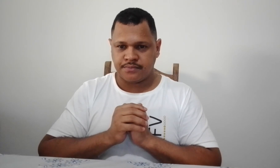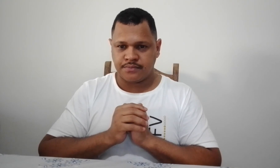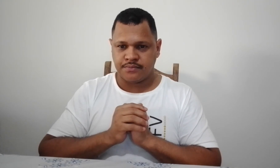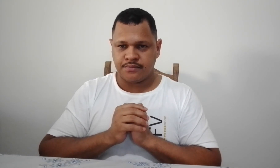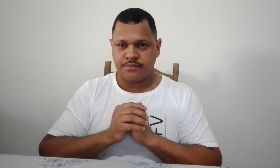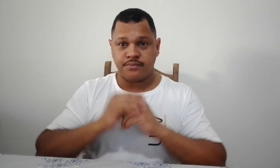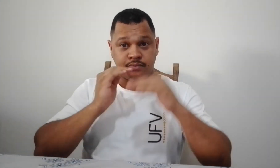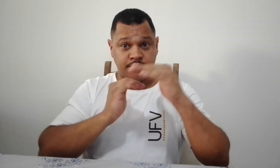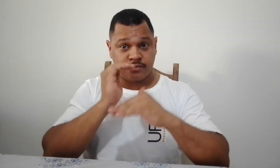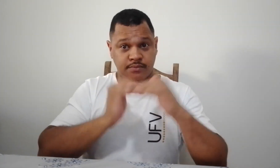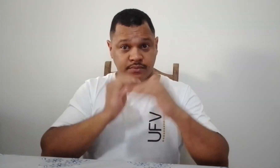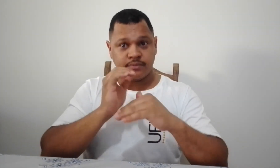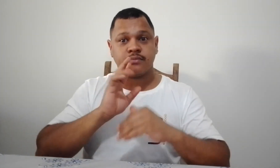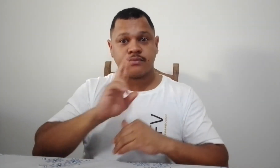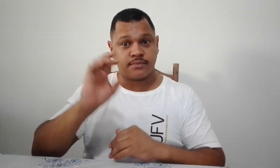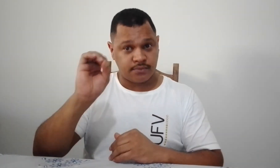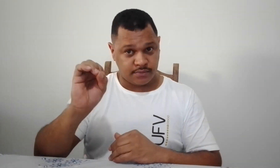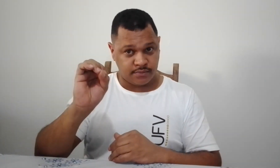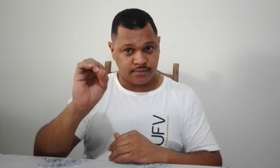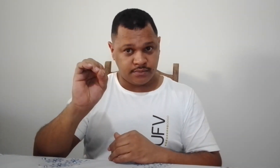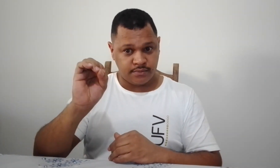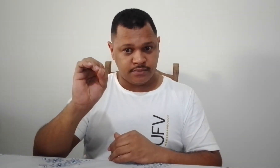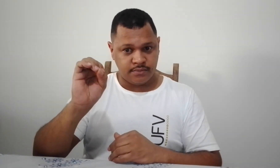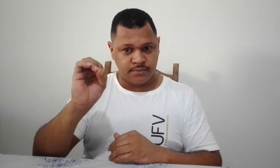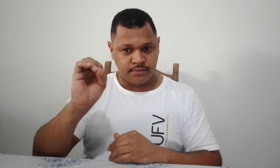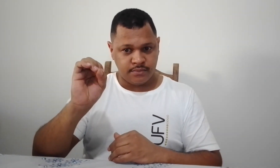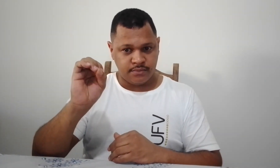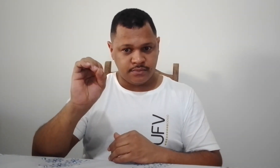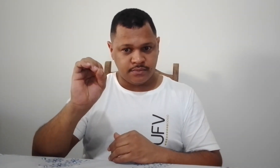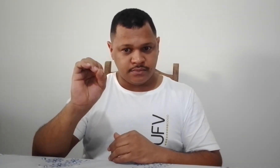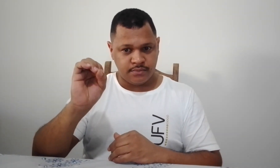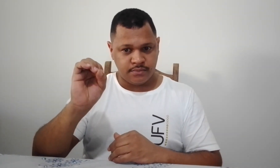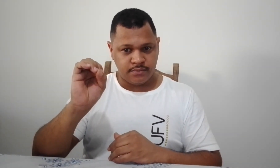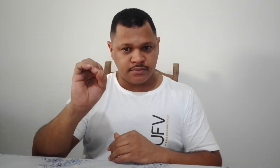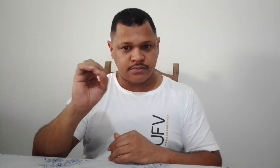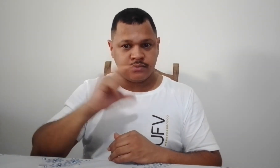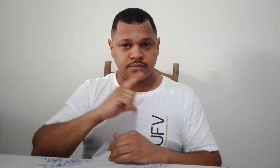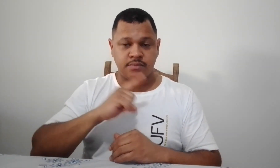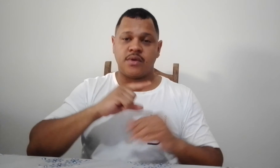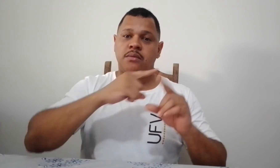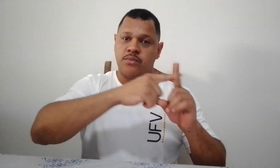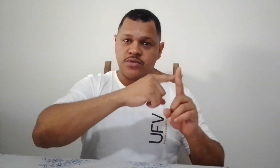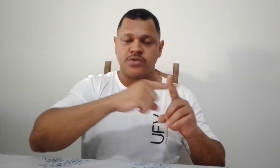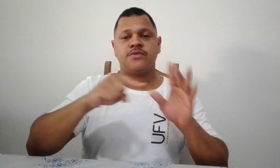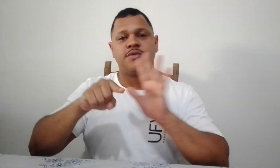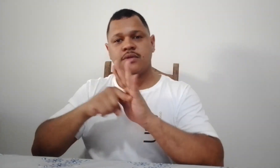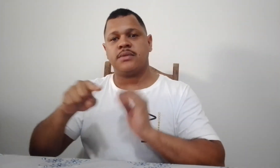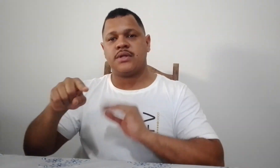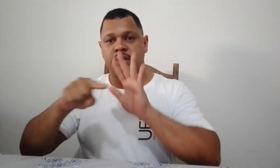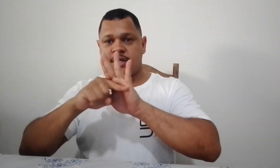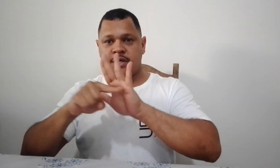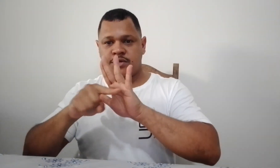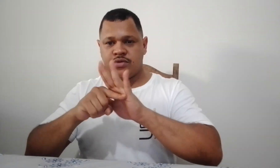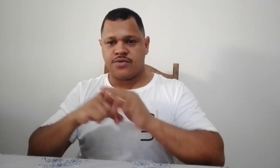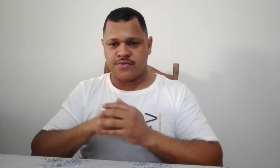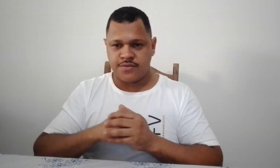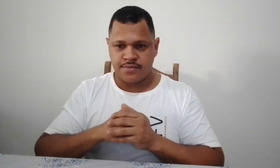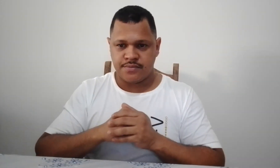dessa função é 0. Nós temos um semicírculo positivo, um semicírculo negativo de área igual. Então, eu deixei a resolução